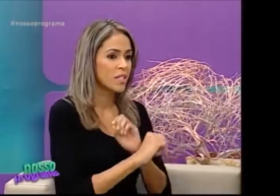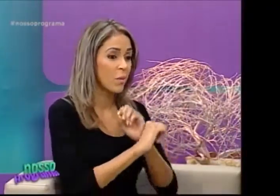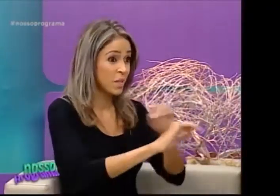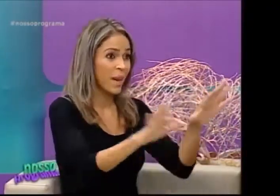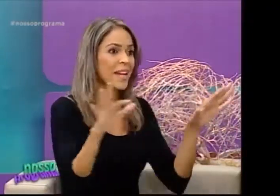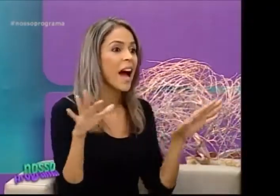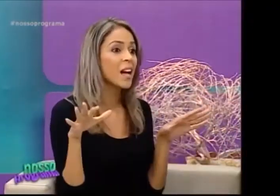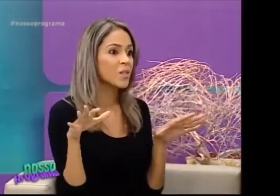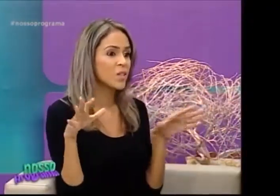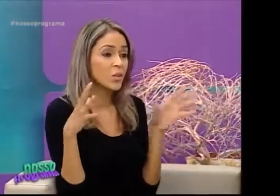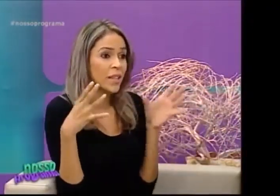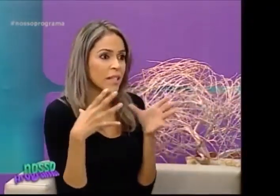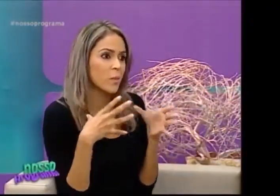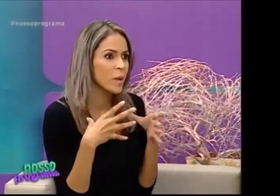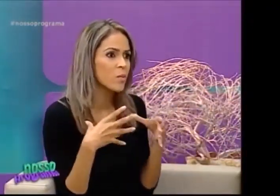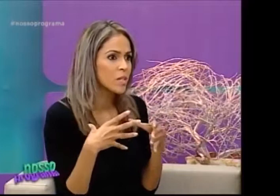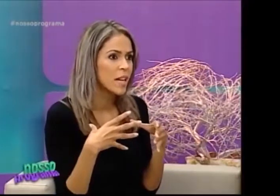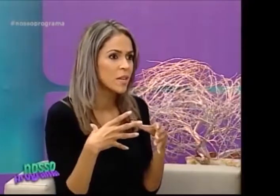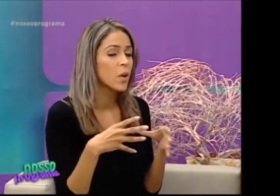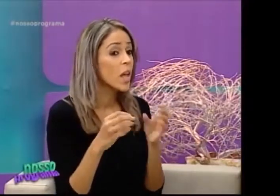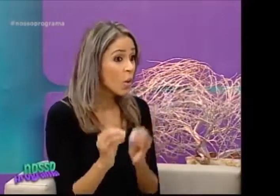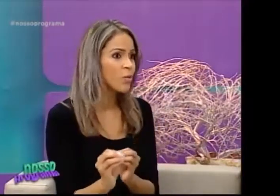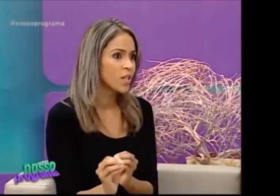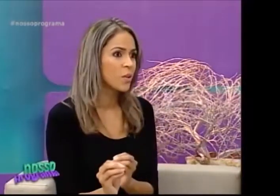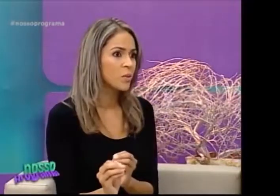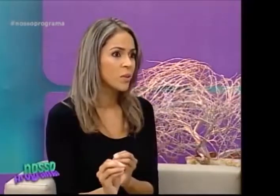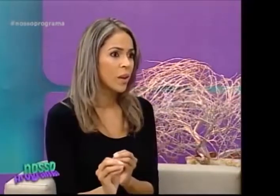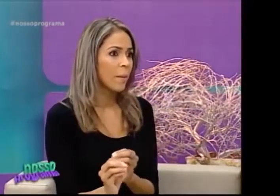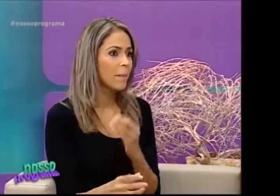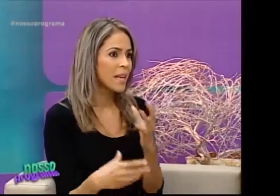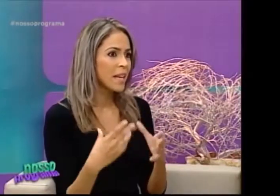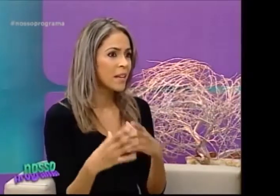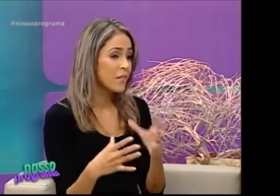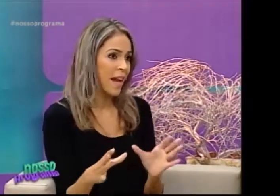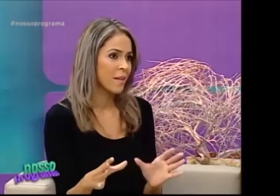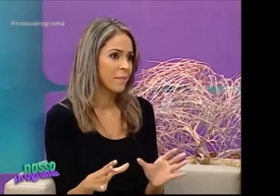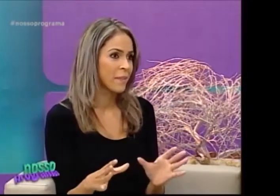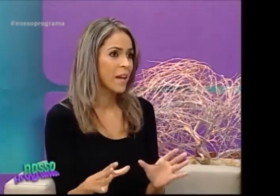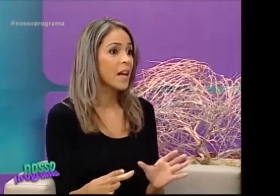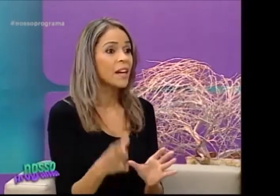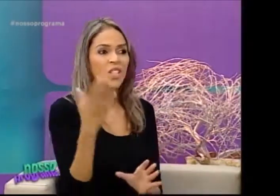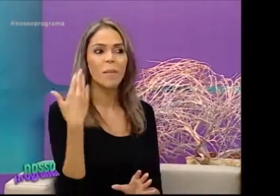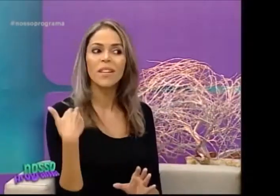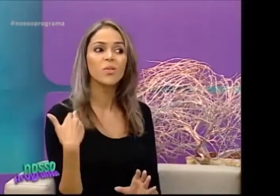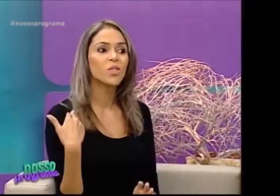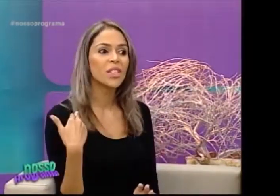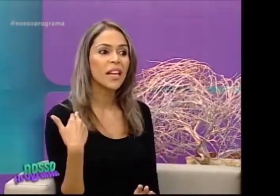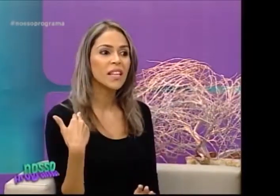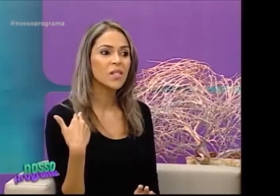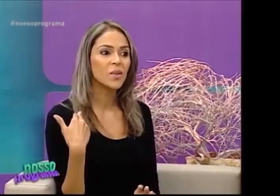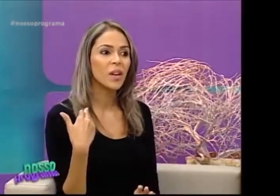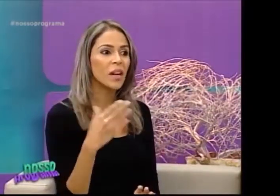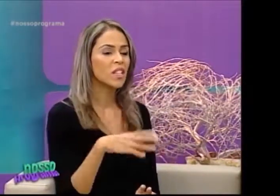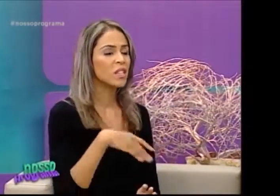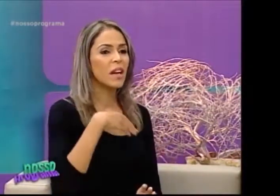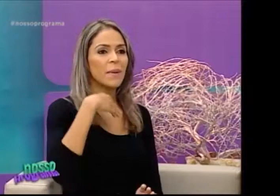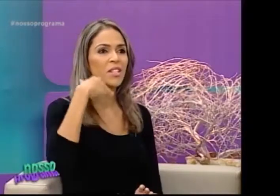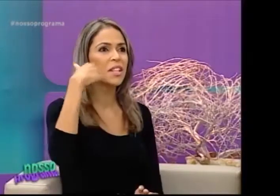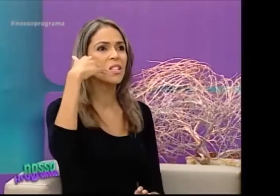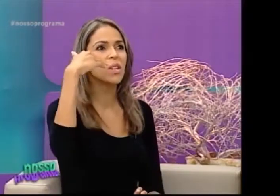estão espalhados, já não tem tanto preconceito. Eu consigo me virar. Antigamente não tinha isso. Antigamente era só em